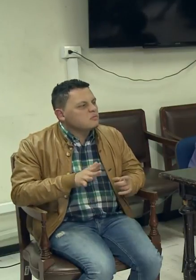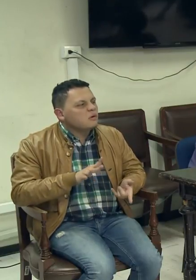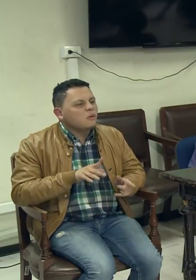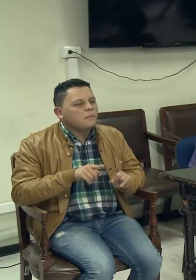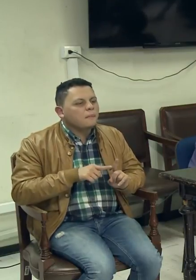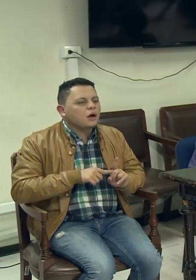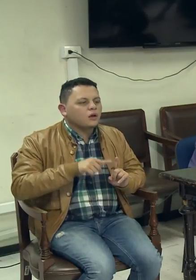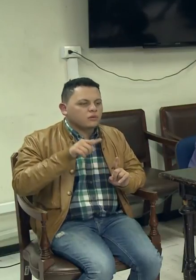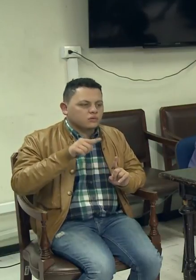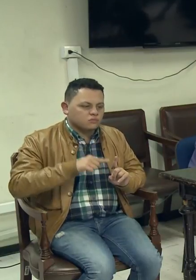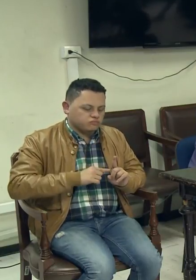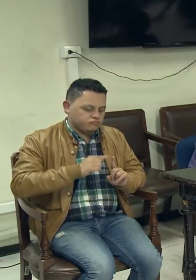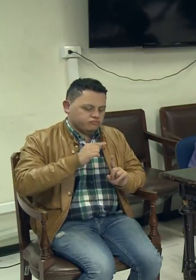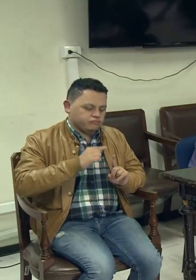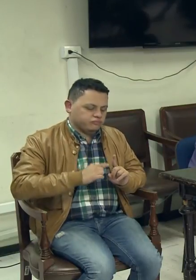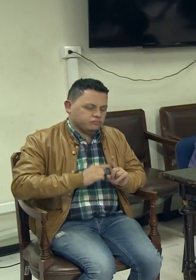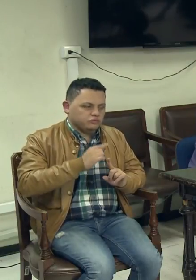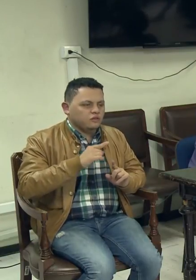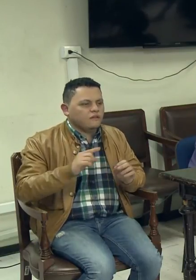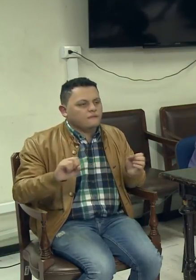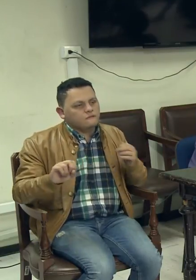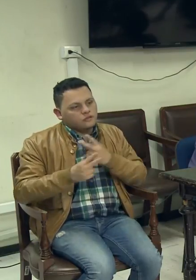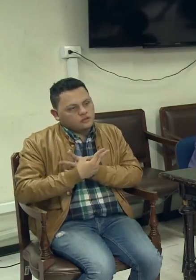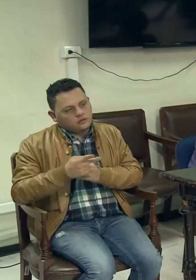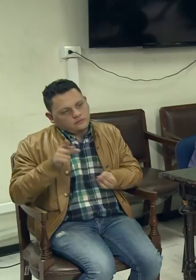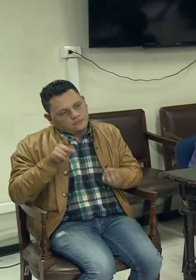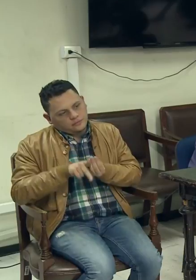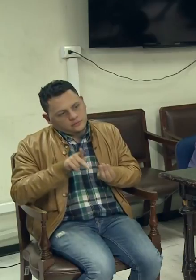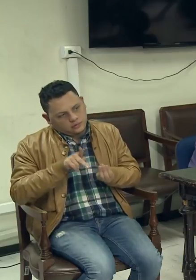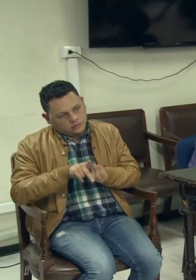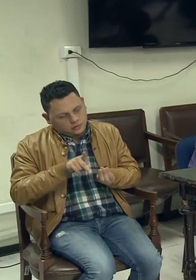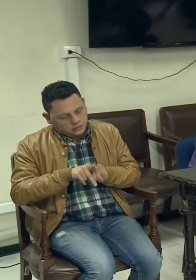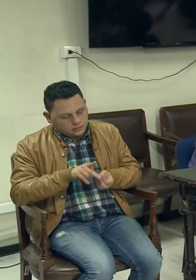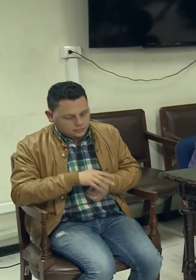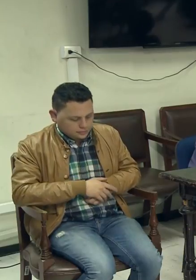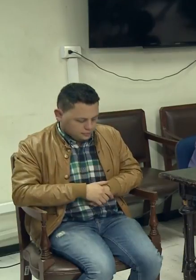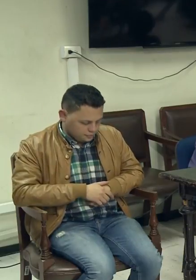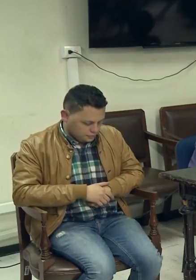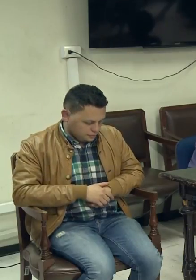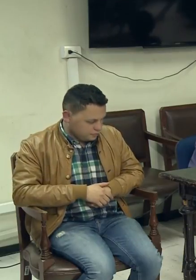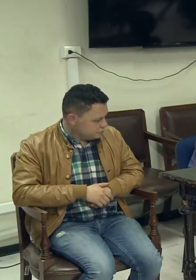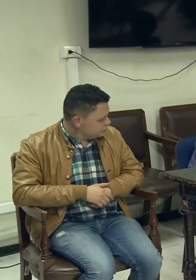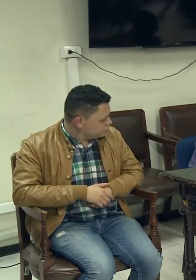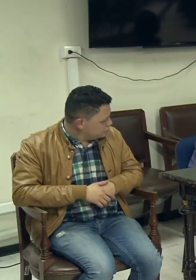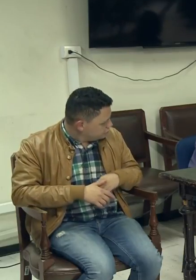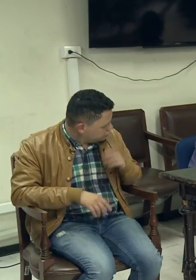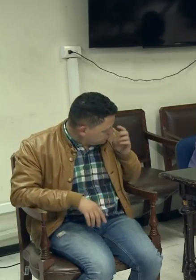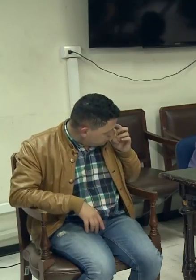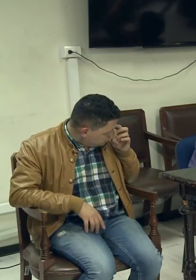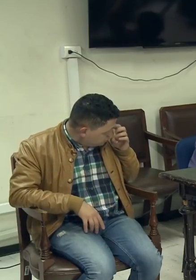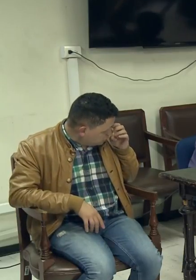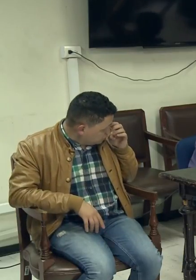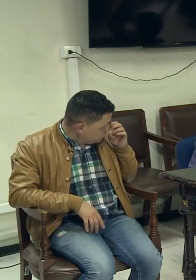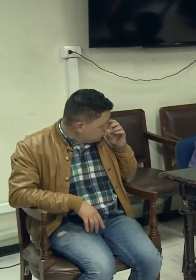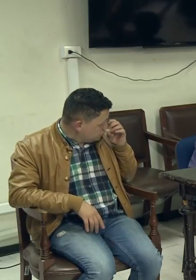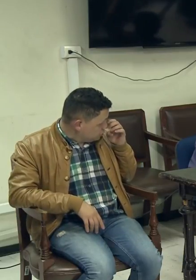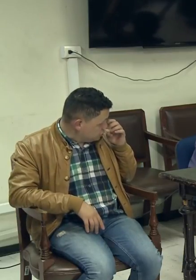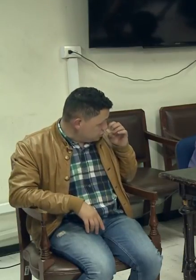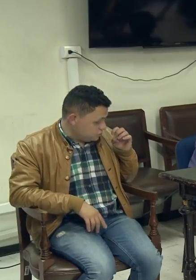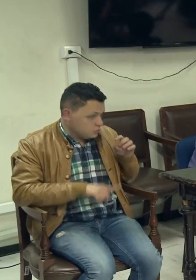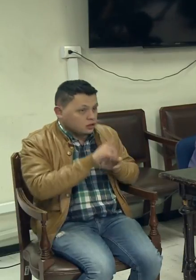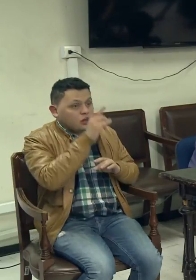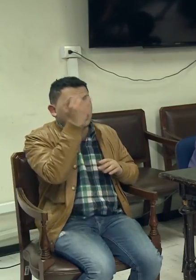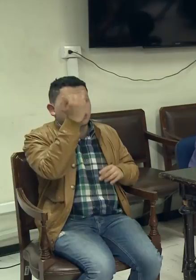barómetro, ¿sí?, de la violencia feminicida. Entonces van, digamos, del